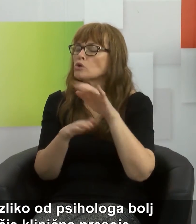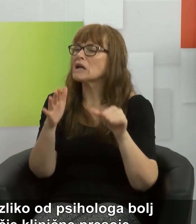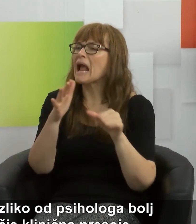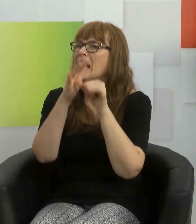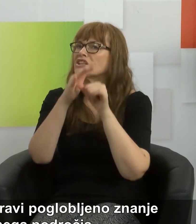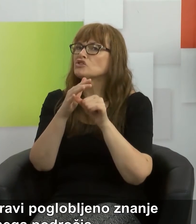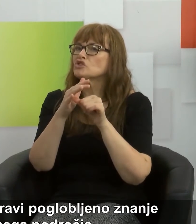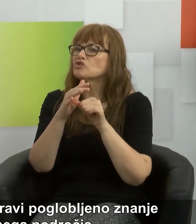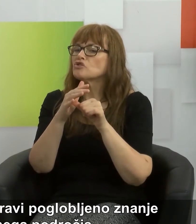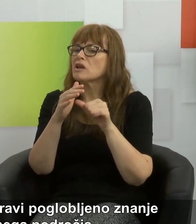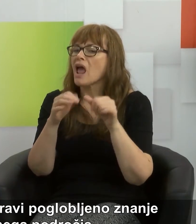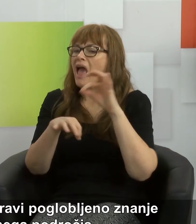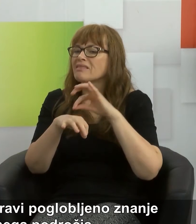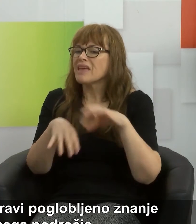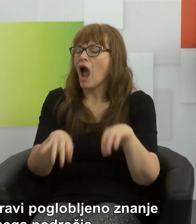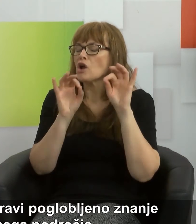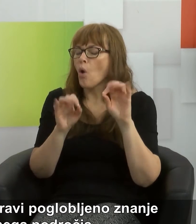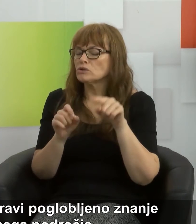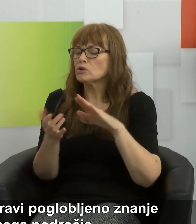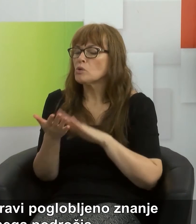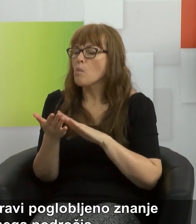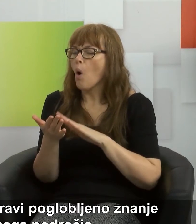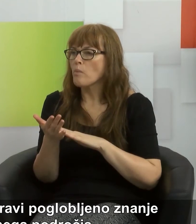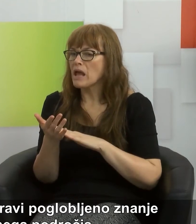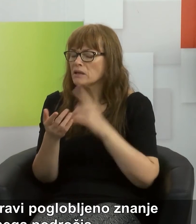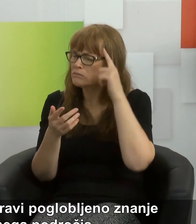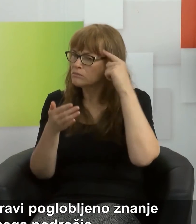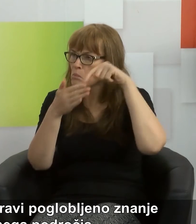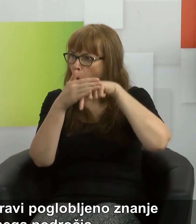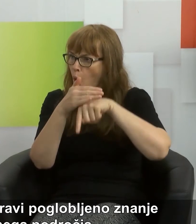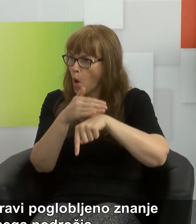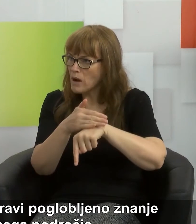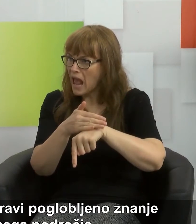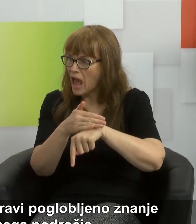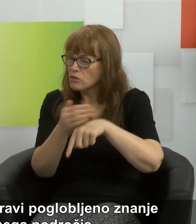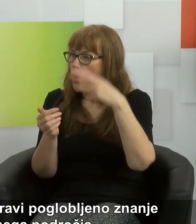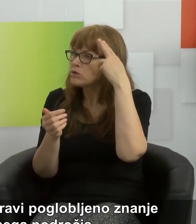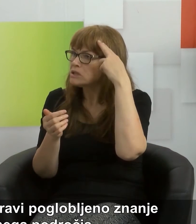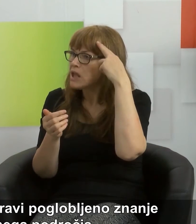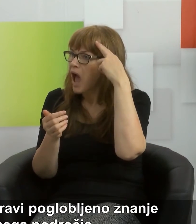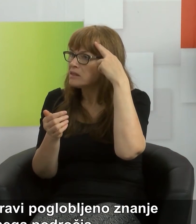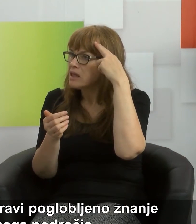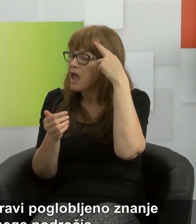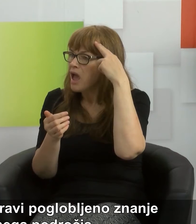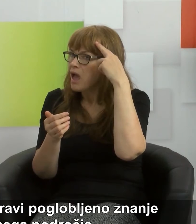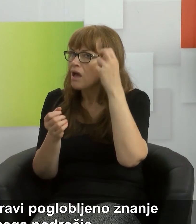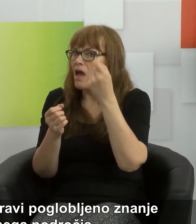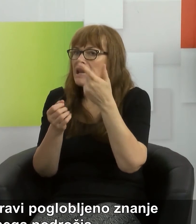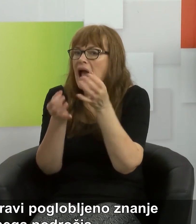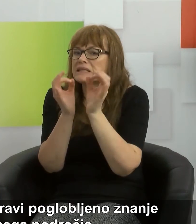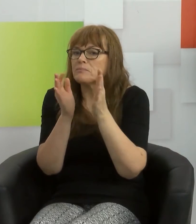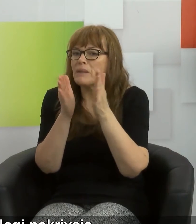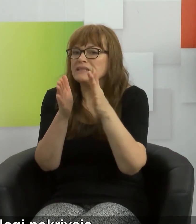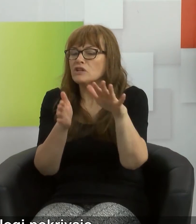klinične presoje, klinične diagnostike, se pravi poglobljeno znanje nekega